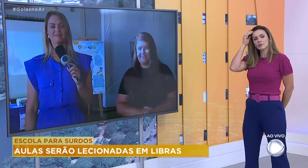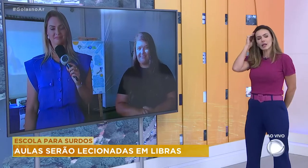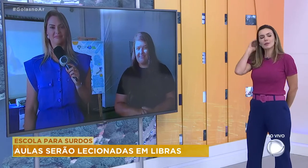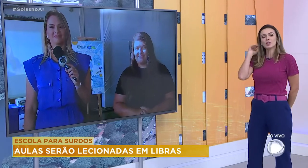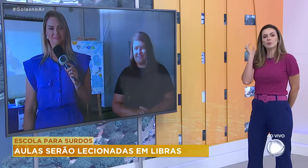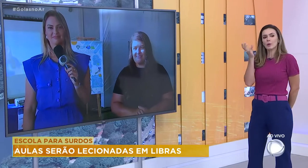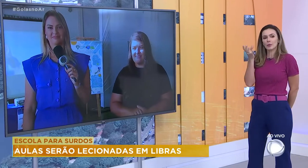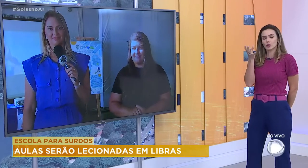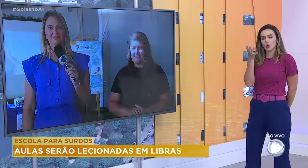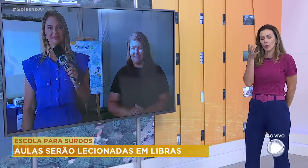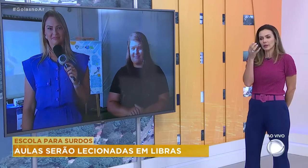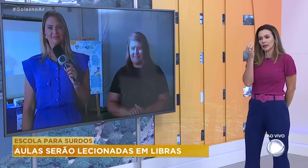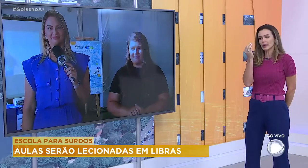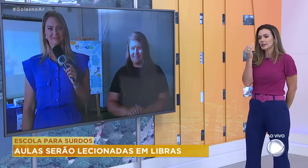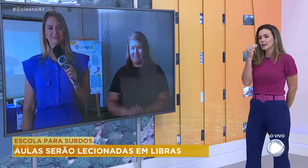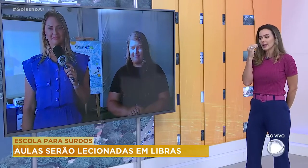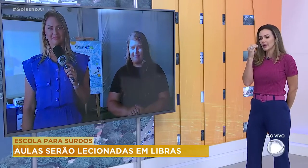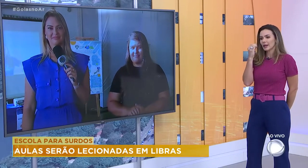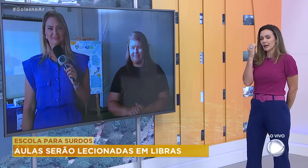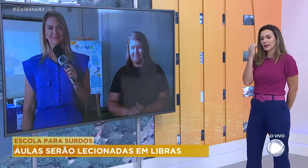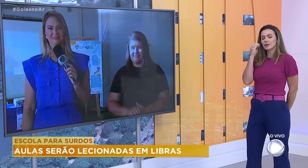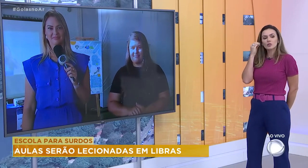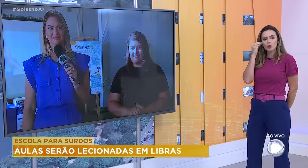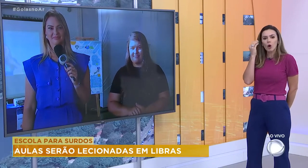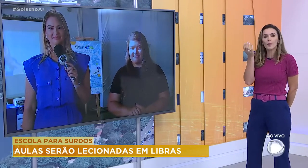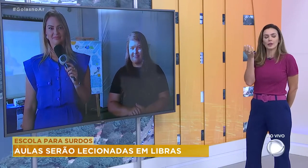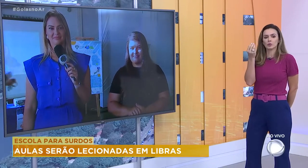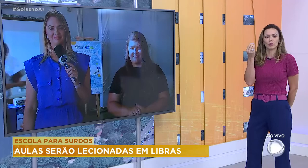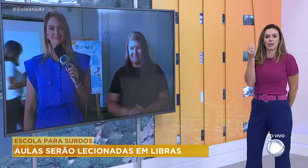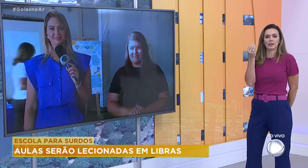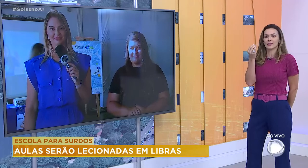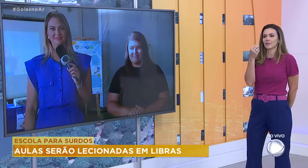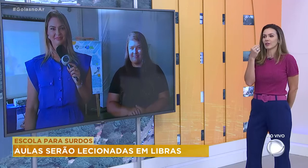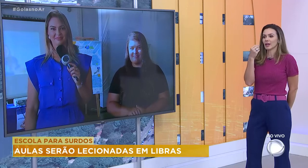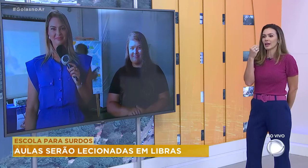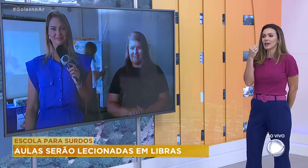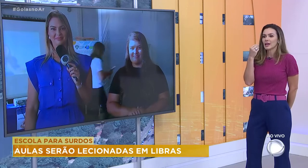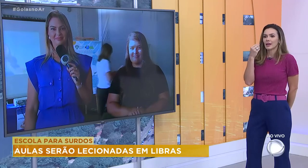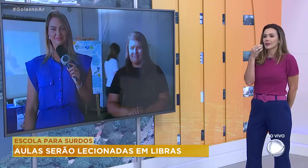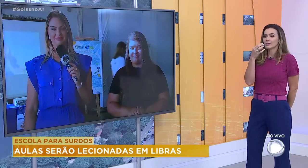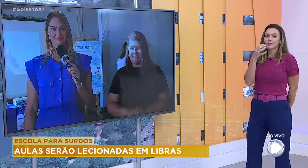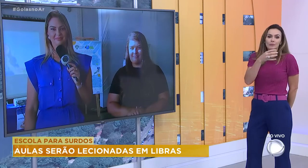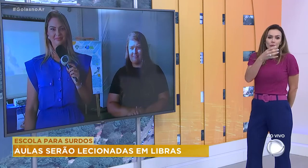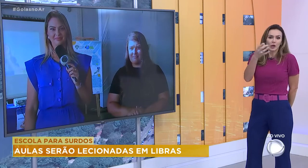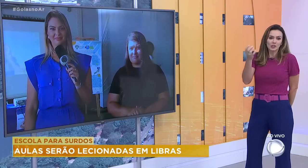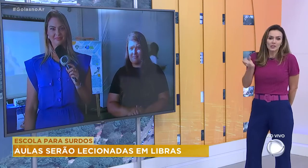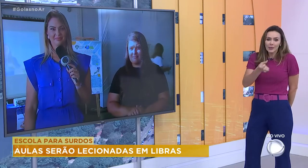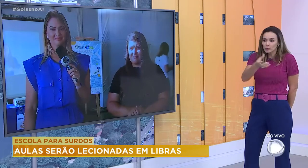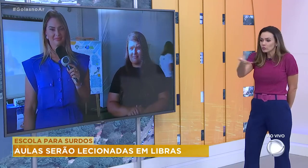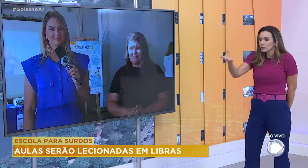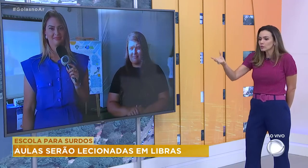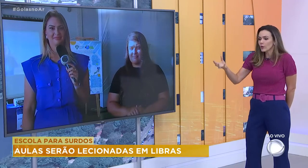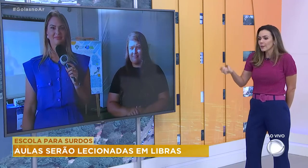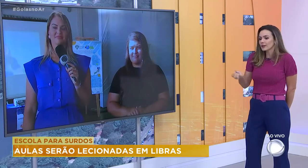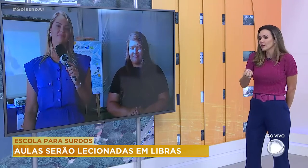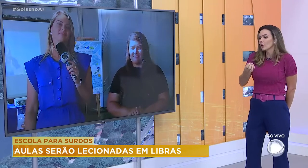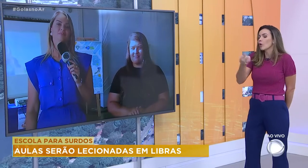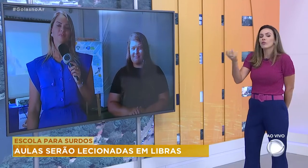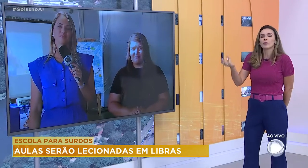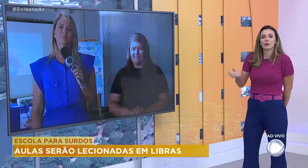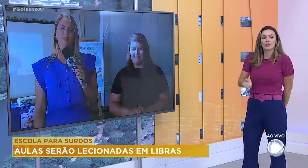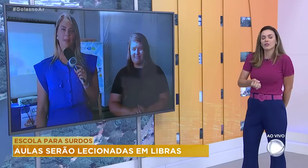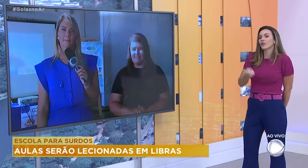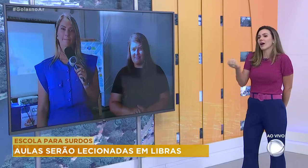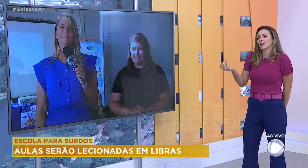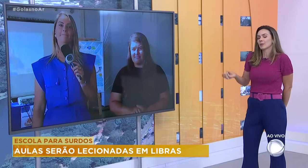pensando, imagina para uma pessoa, né, que descobre a surdez, enfim, né, a gente sabe que o mundo é para quem